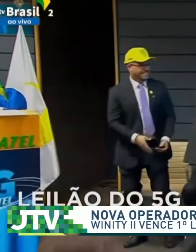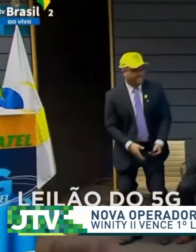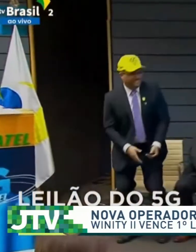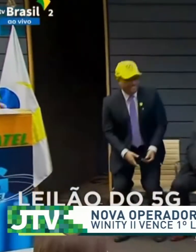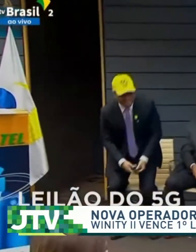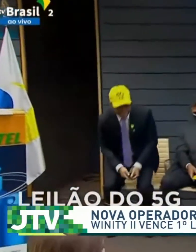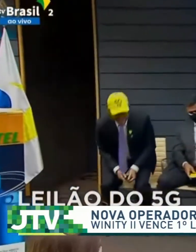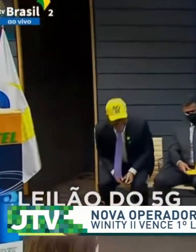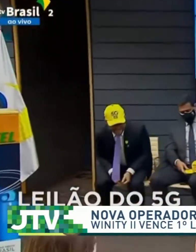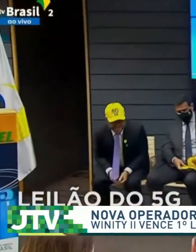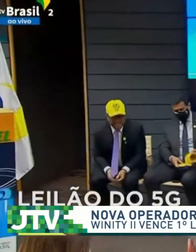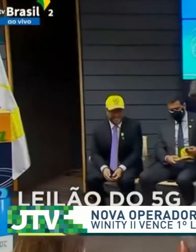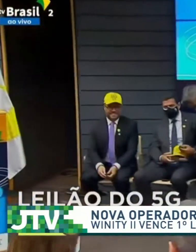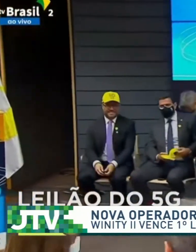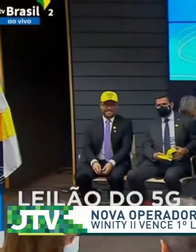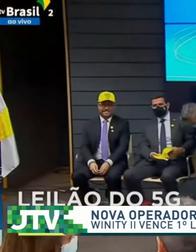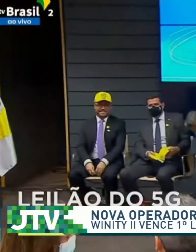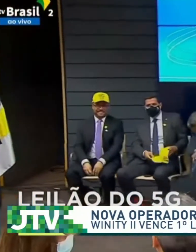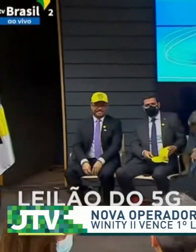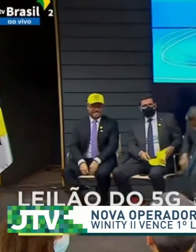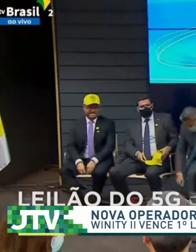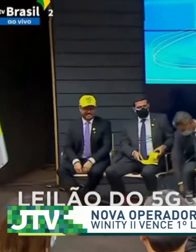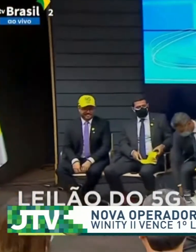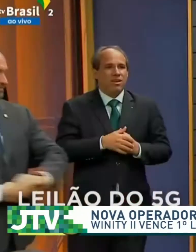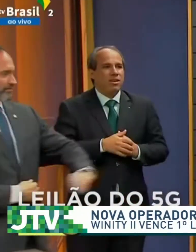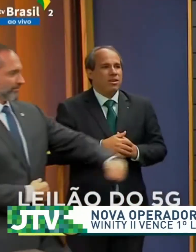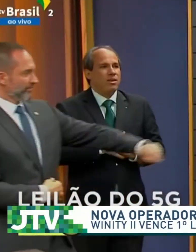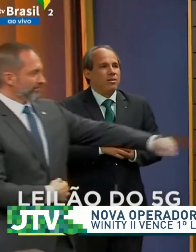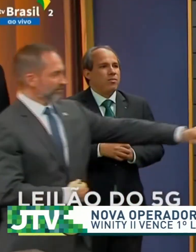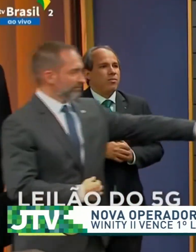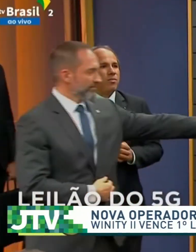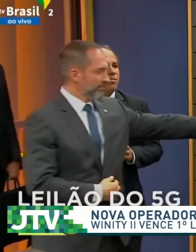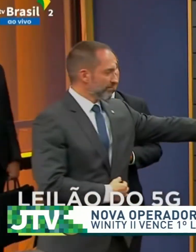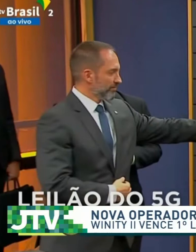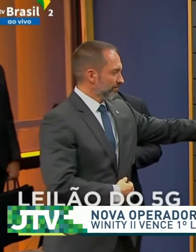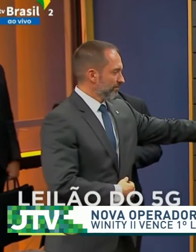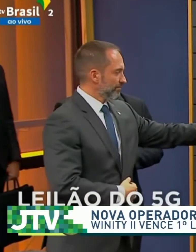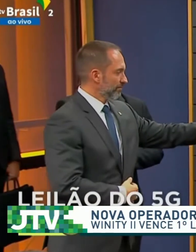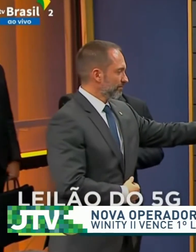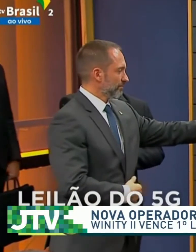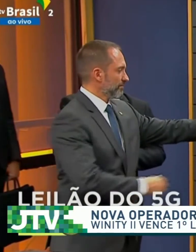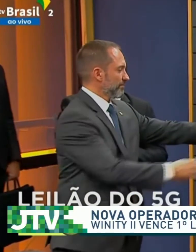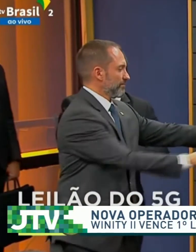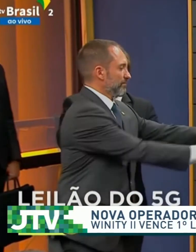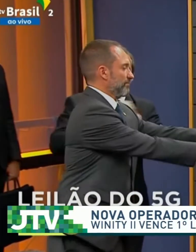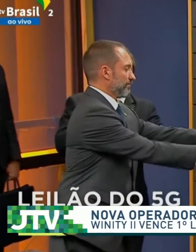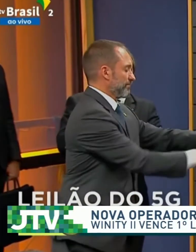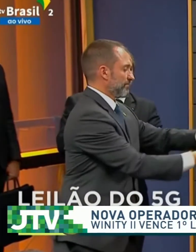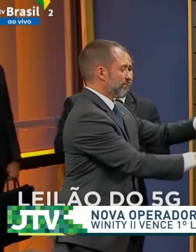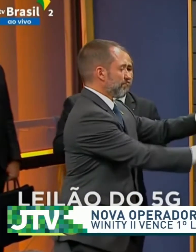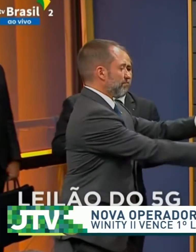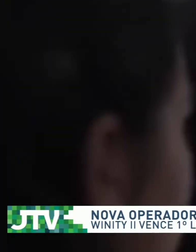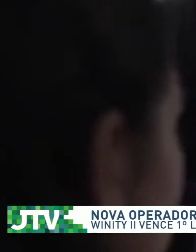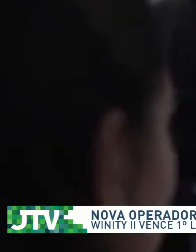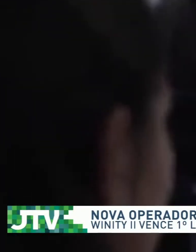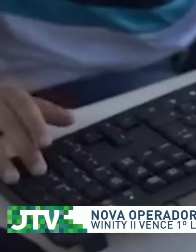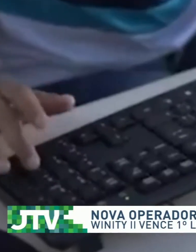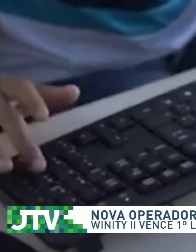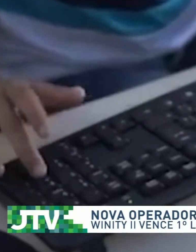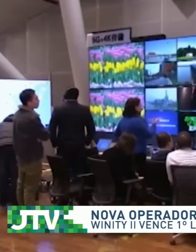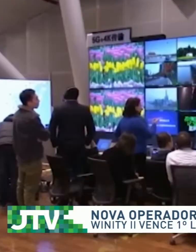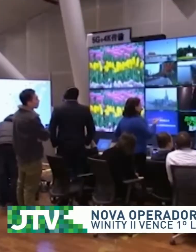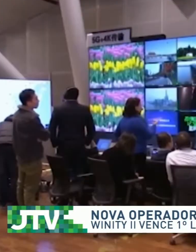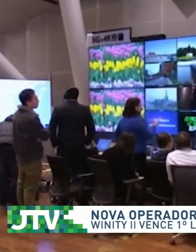10 mil localidades passaram a ter internet entre eles os indígenas que segundo ele vão